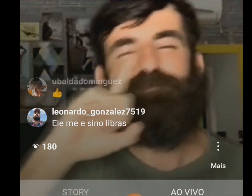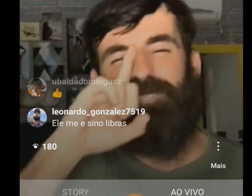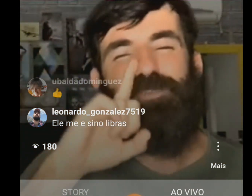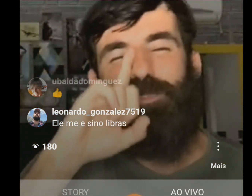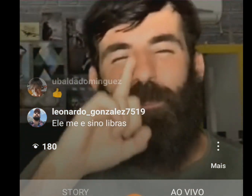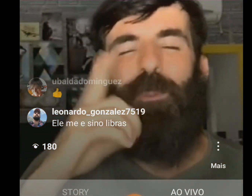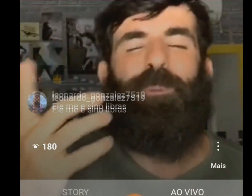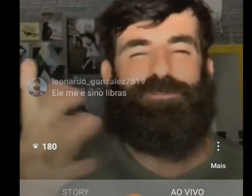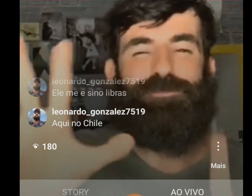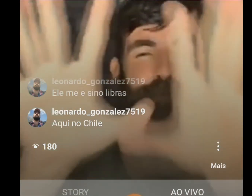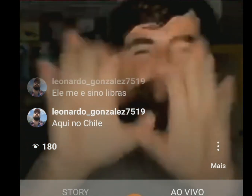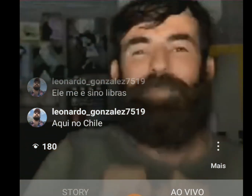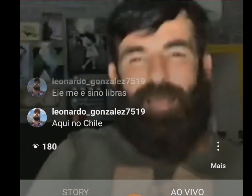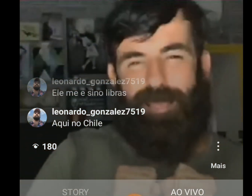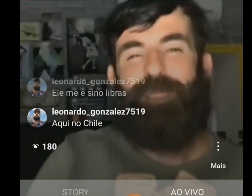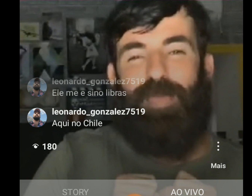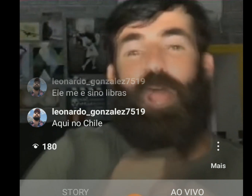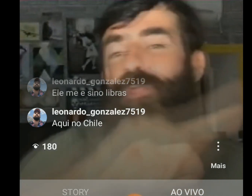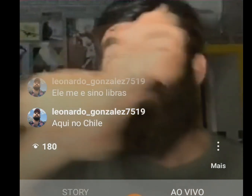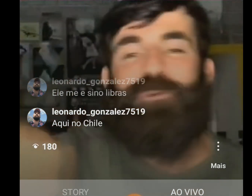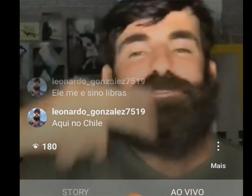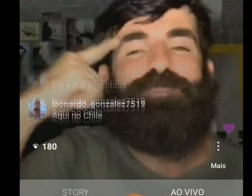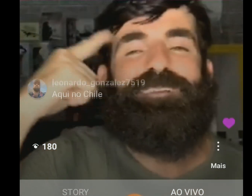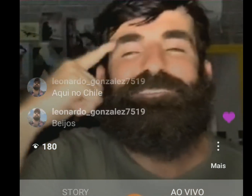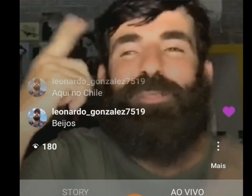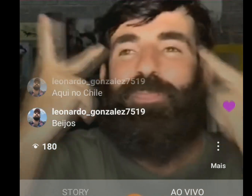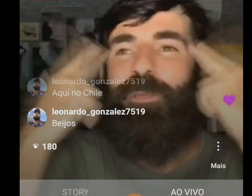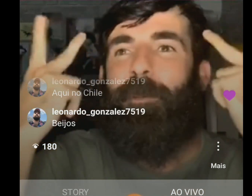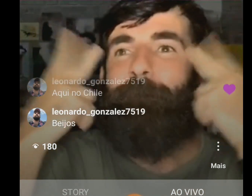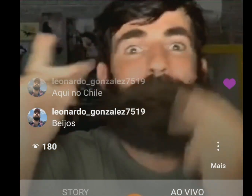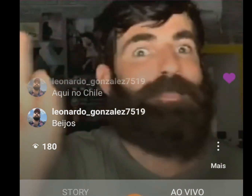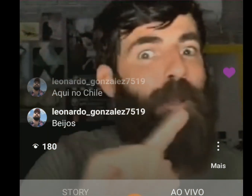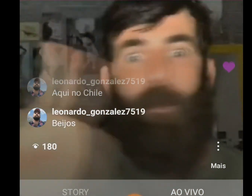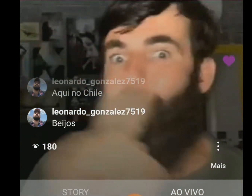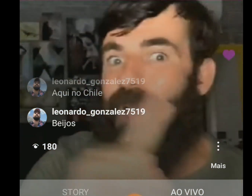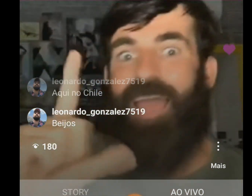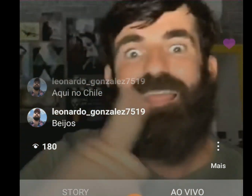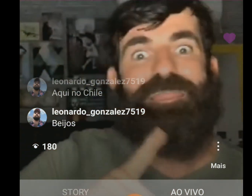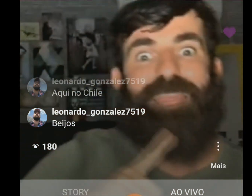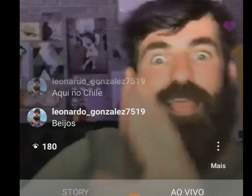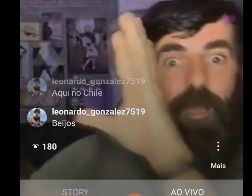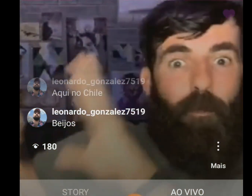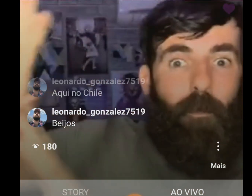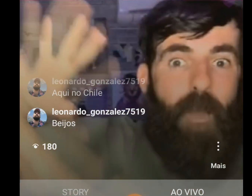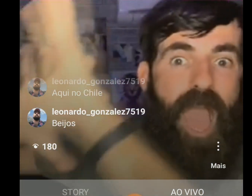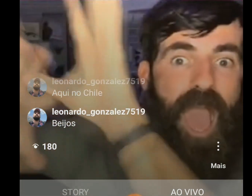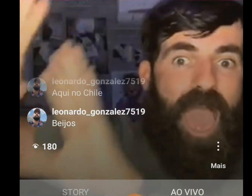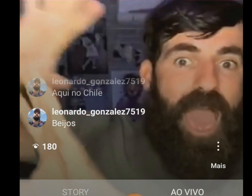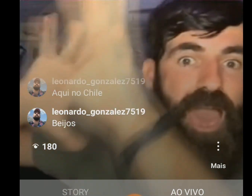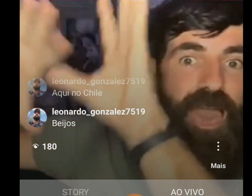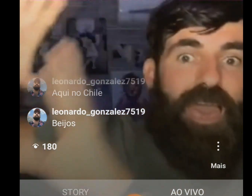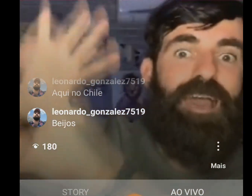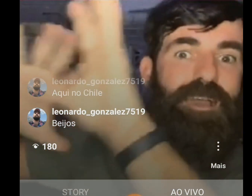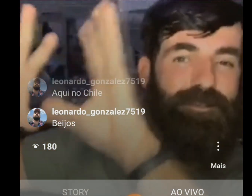Ok? É perigoso você pegar isso. As pessoas ficam pensando que é uma coisa normal. Não é normal, porque tá no